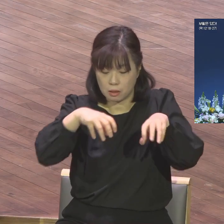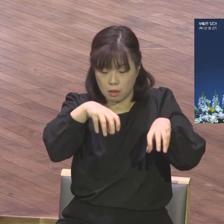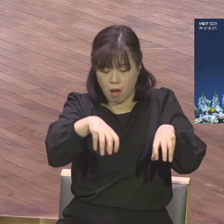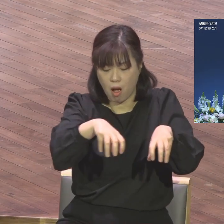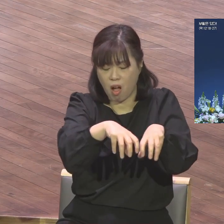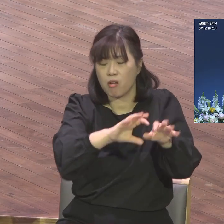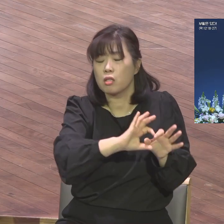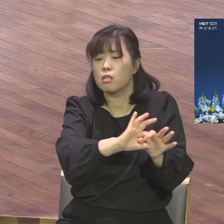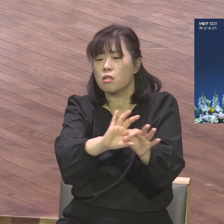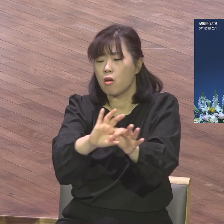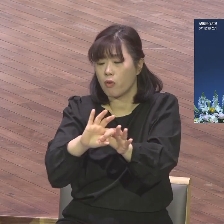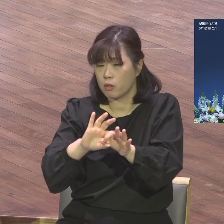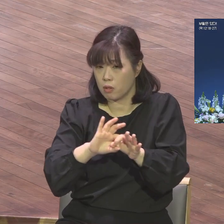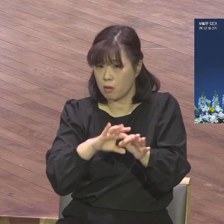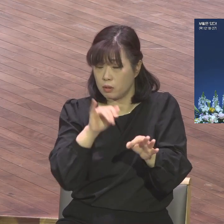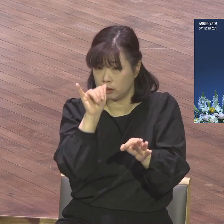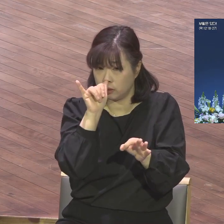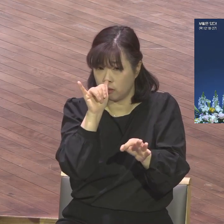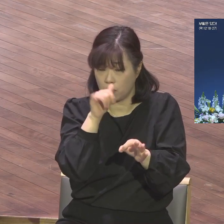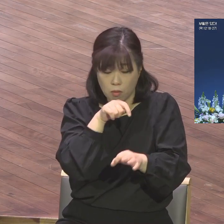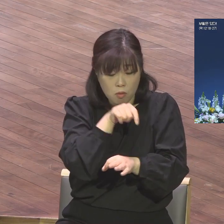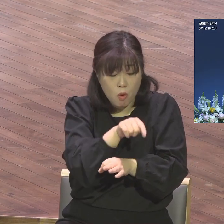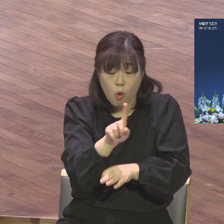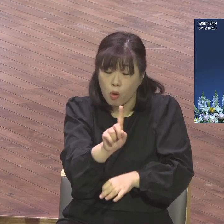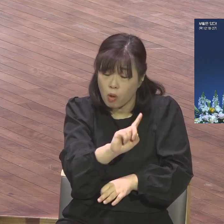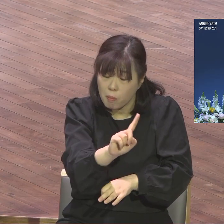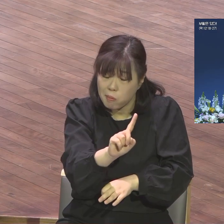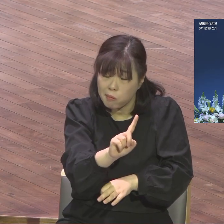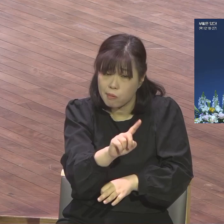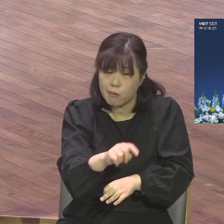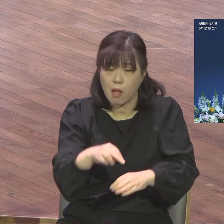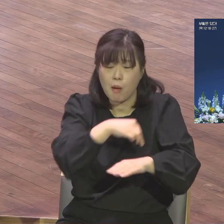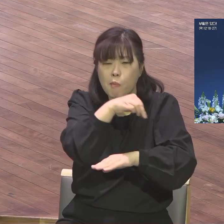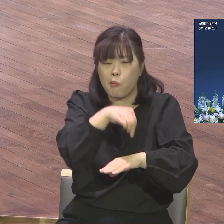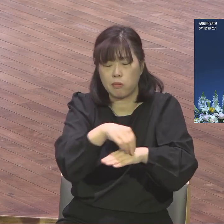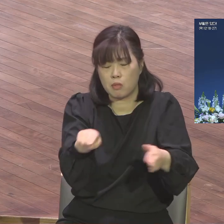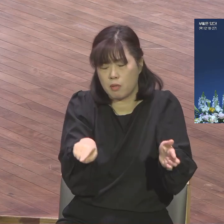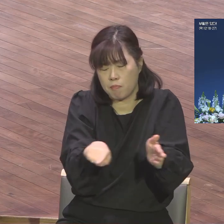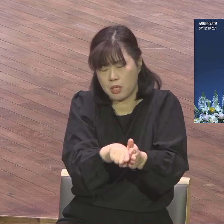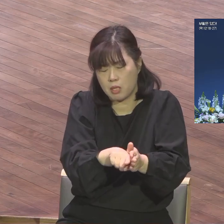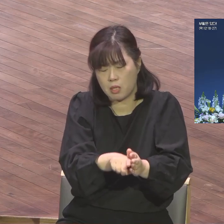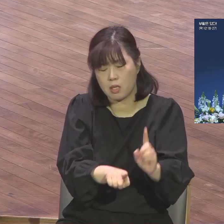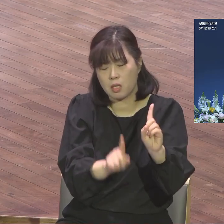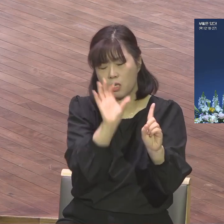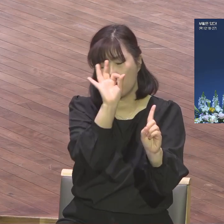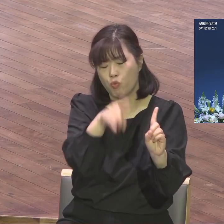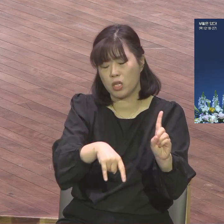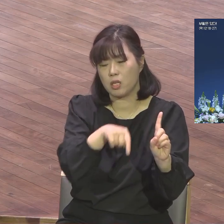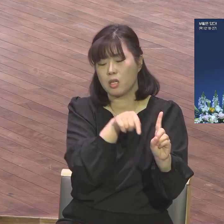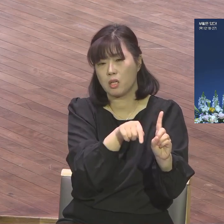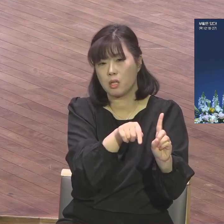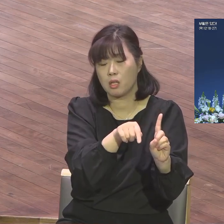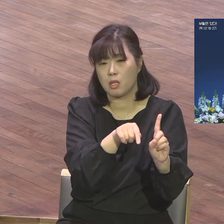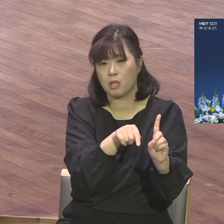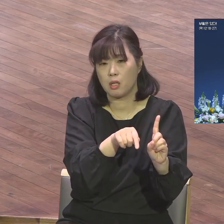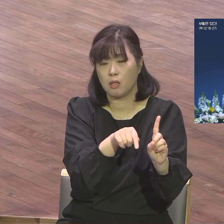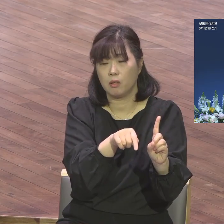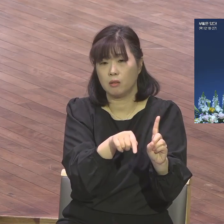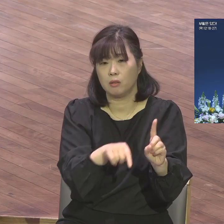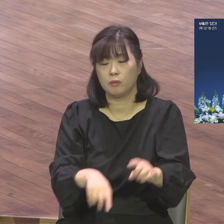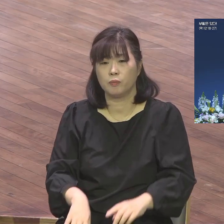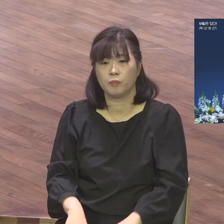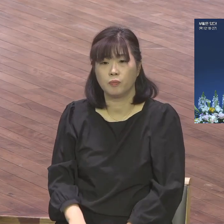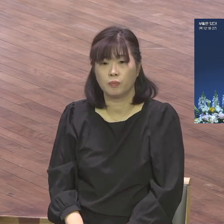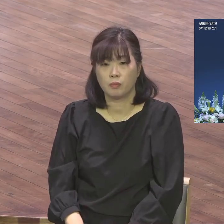인도네시아가 실제적으로는 숫자는 제일 많아요. 근데 그것이 우리 지교가 세워져 있어요. 발리에 있는데 이제 그 수도로